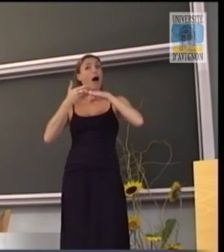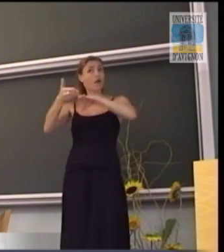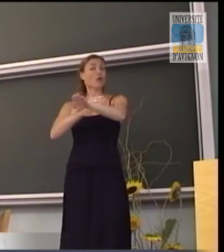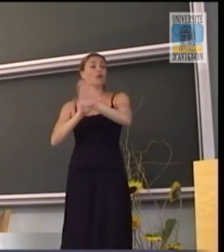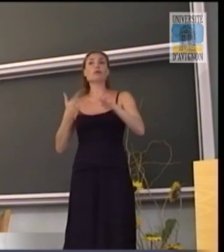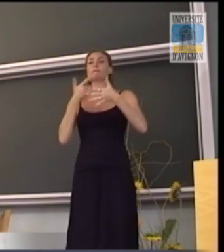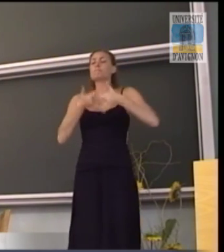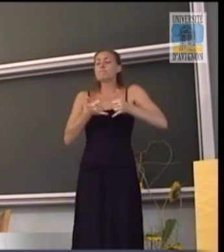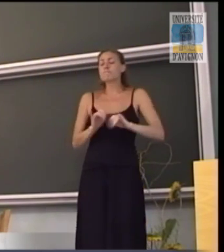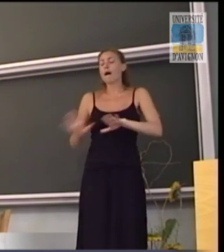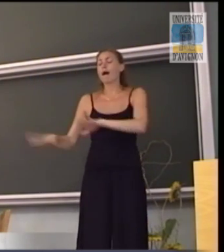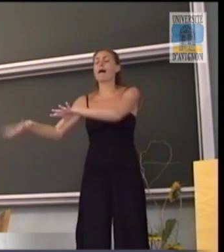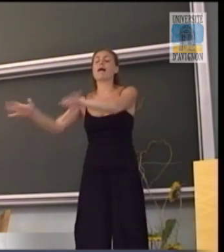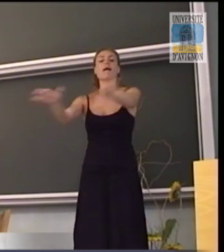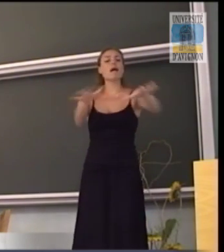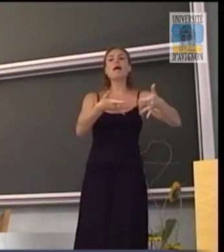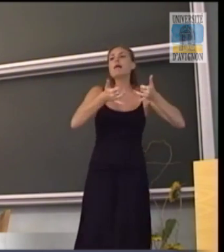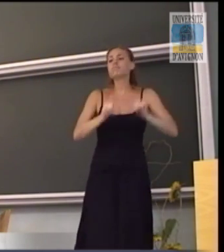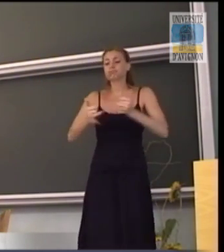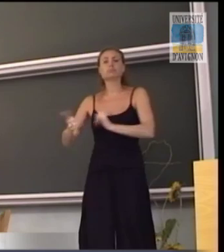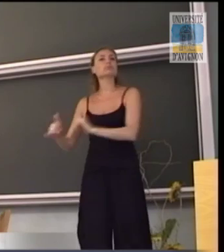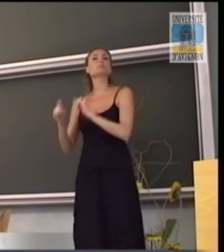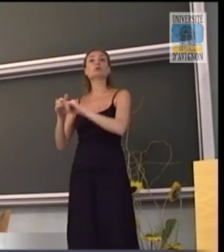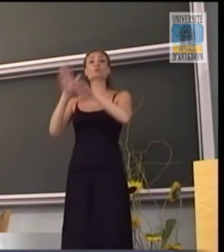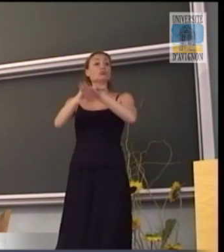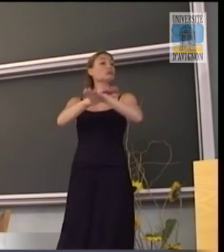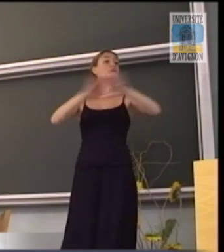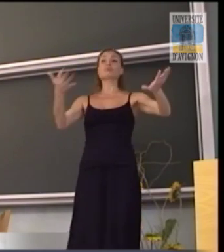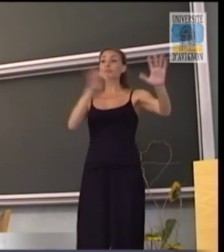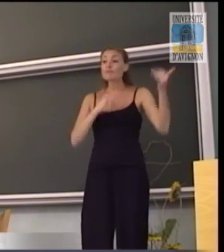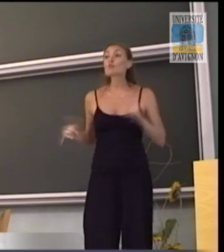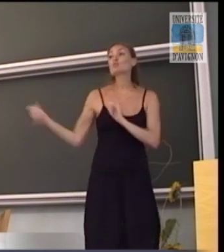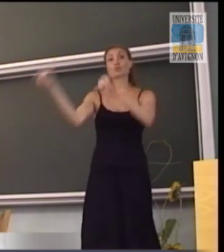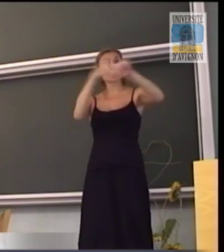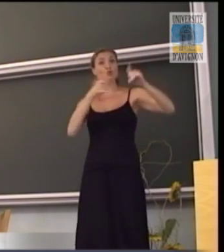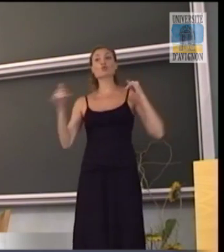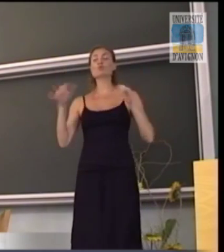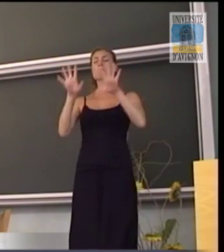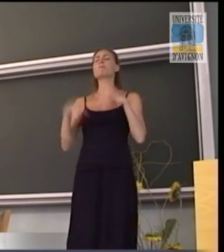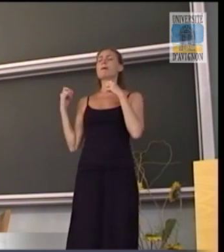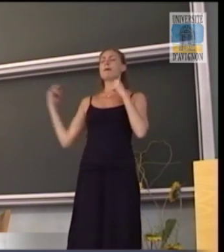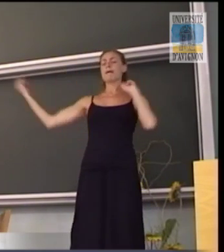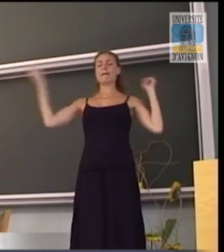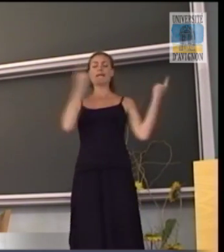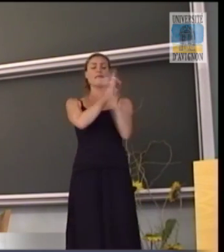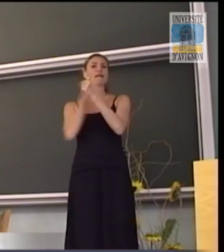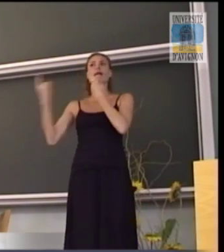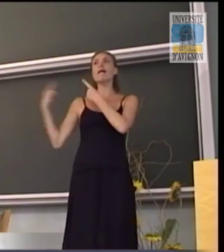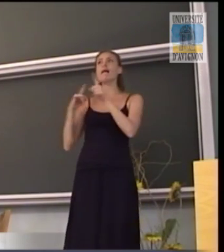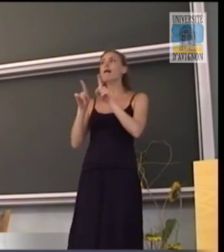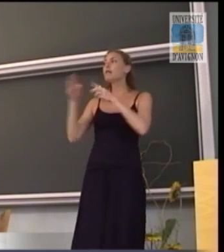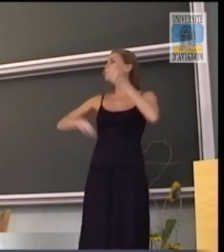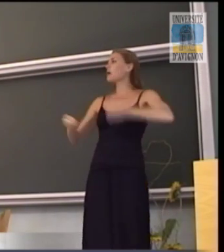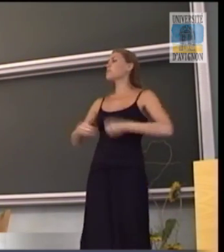noir, et la pièce se déroule avec des comédiens qui jouent autour et au milieu des spectateurs. Et il me dit, mais c'est génial, on le